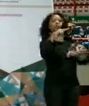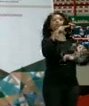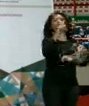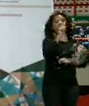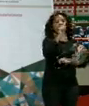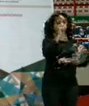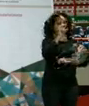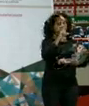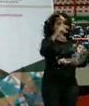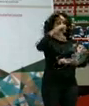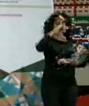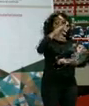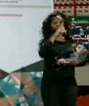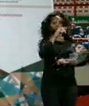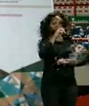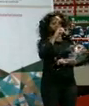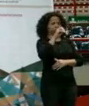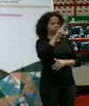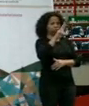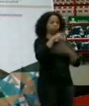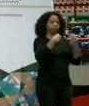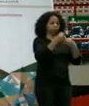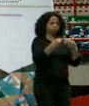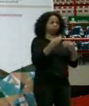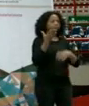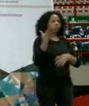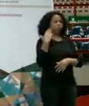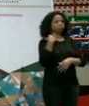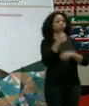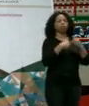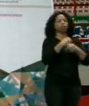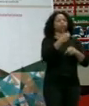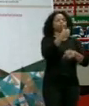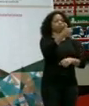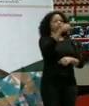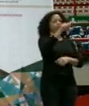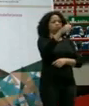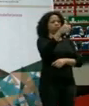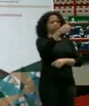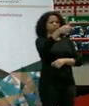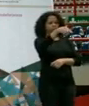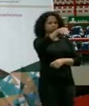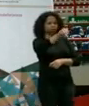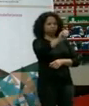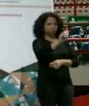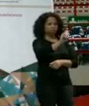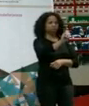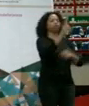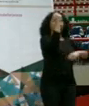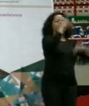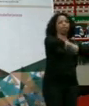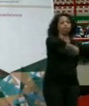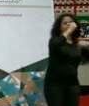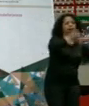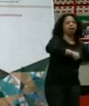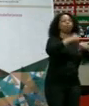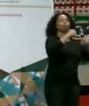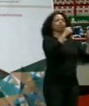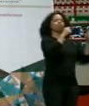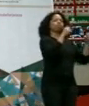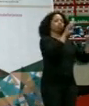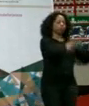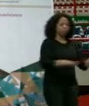vinha desde 1750 com a Revolução Industrial produzindo em grande escala, e com isso vai ter muitos produtos e precisa de mercado consumidor,